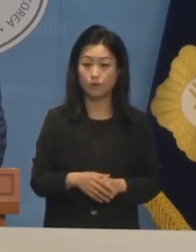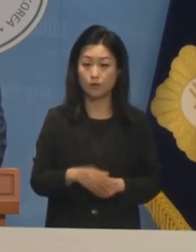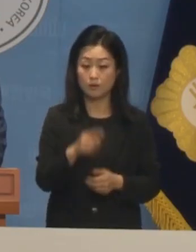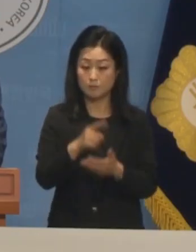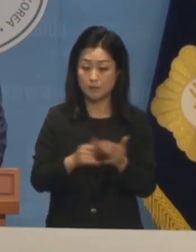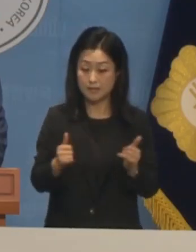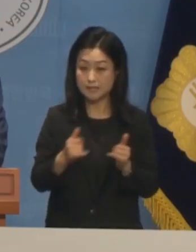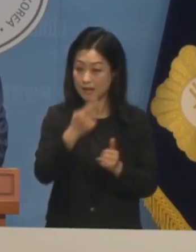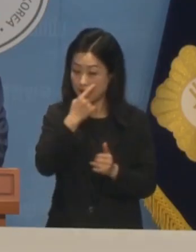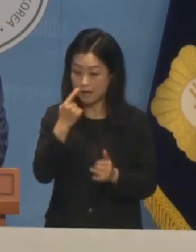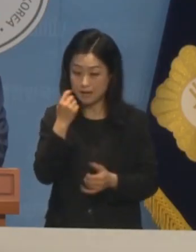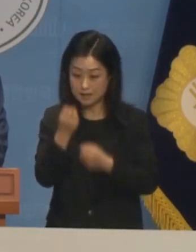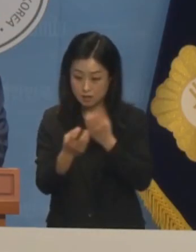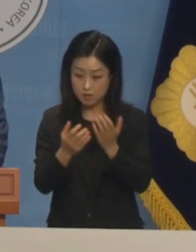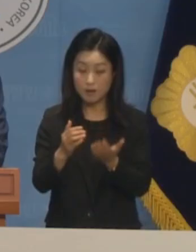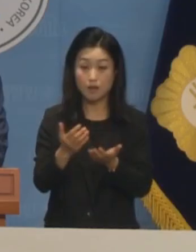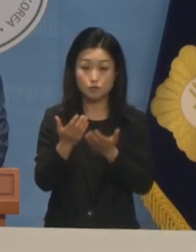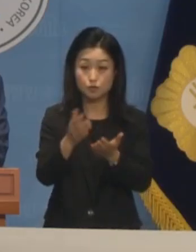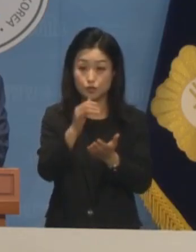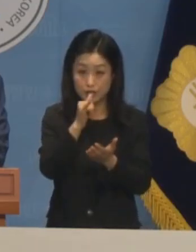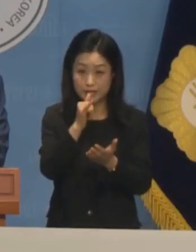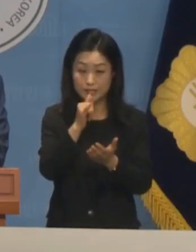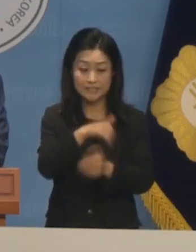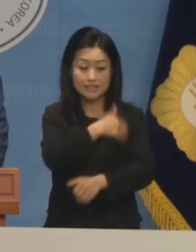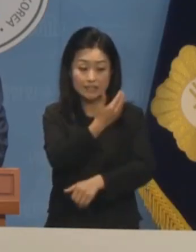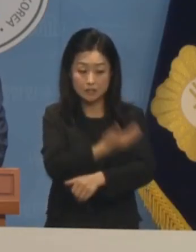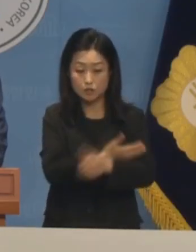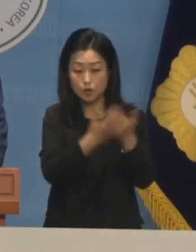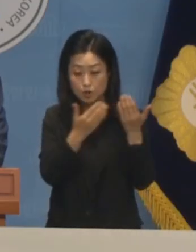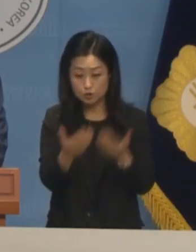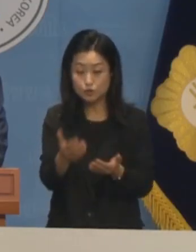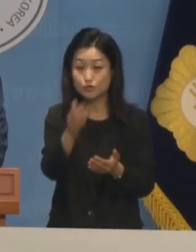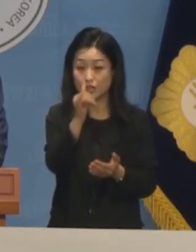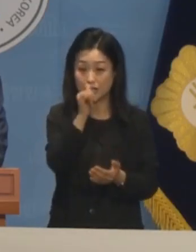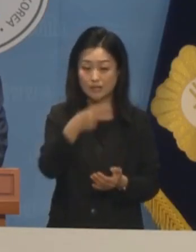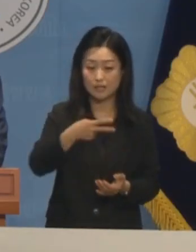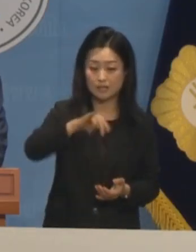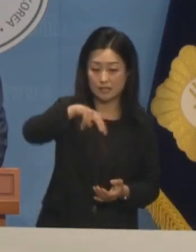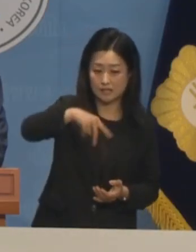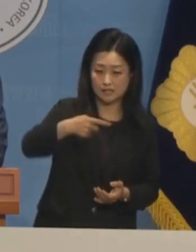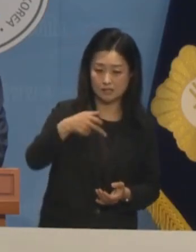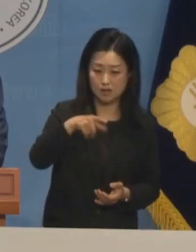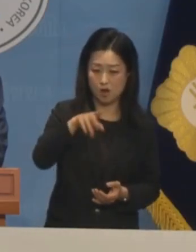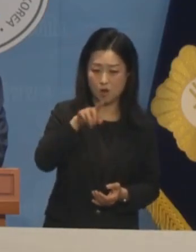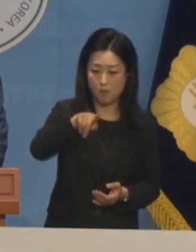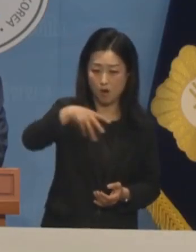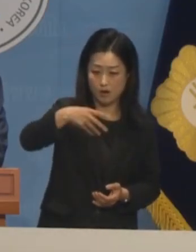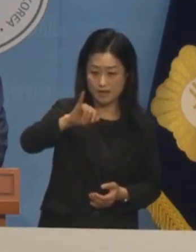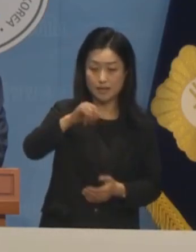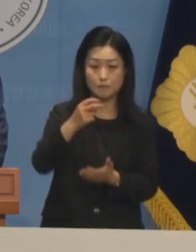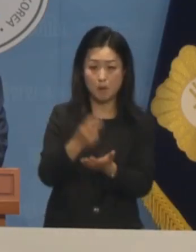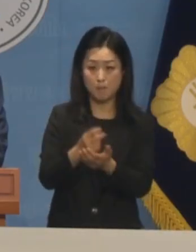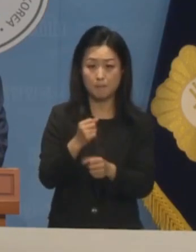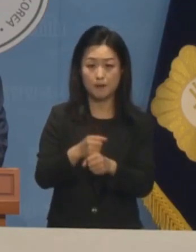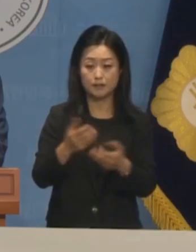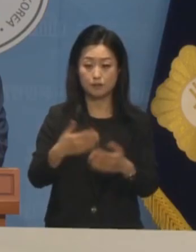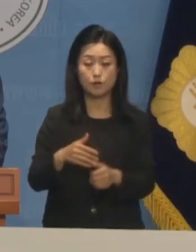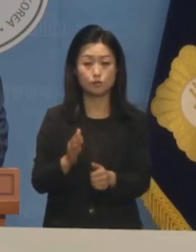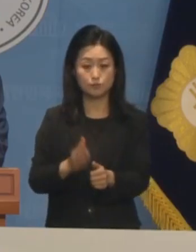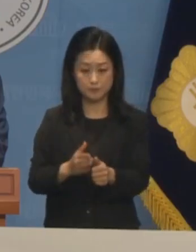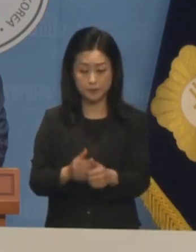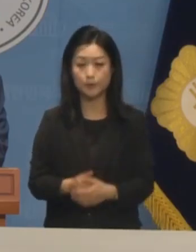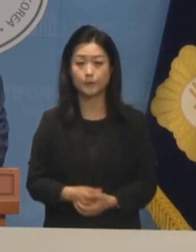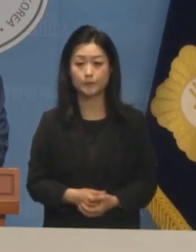그리고 입증할 수 있는 능력을 법원이 부여하는 디스커버리 제도 입법을 신속하게 추진해